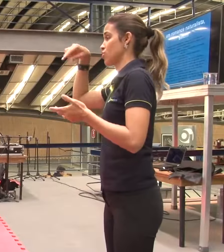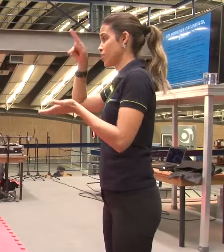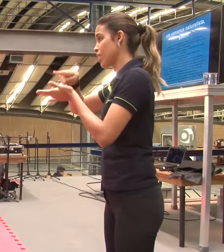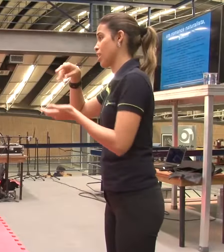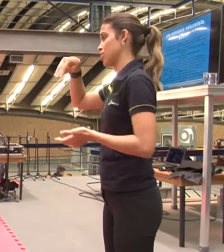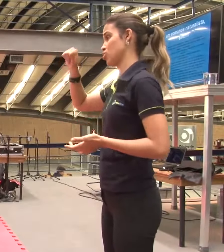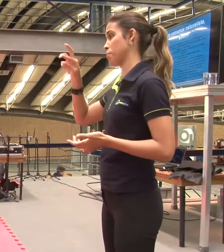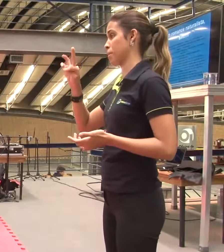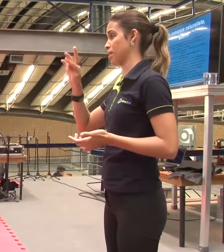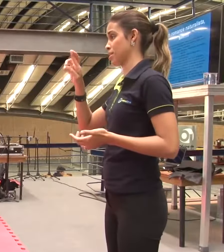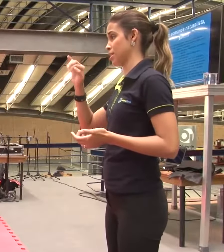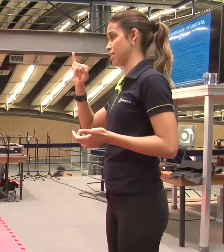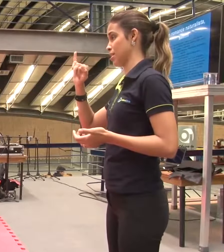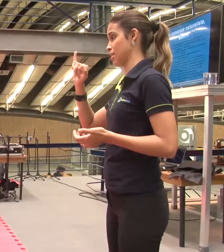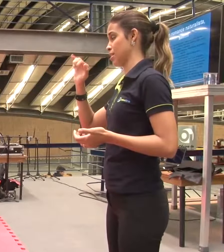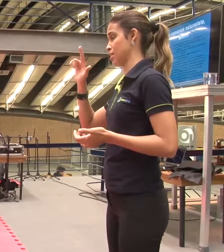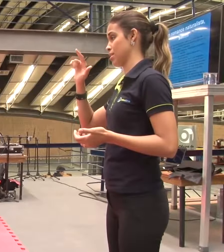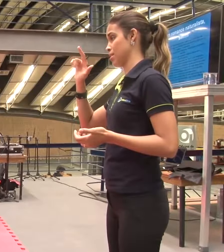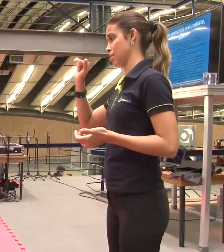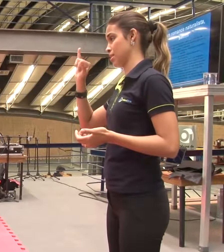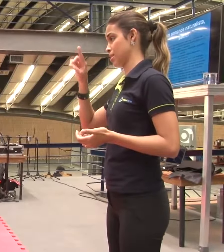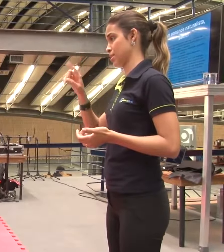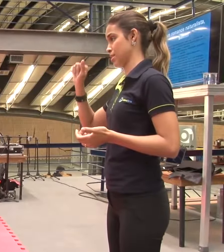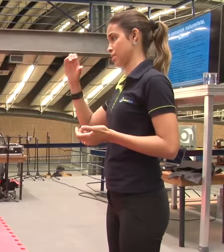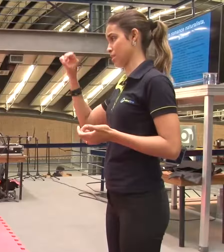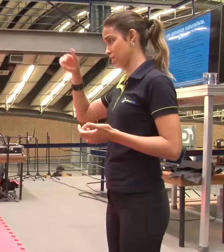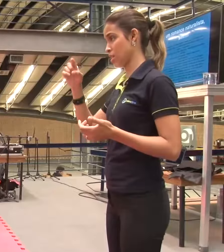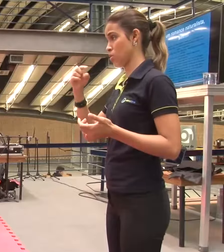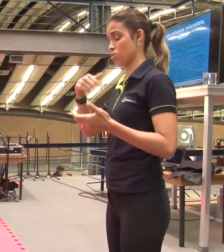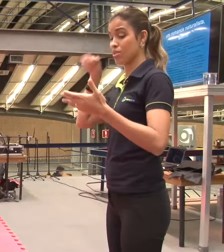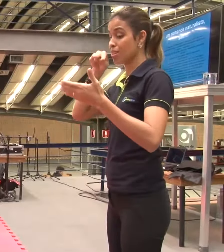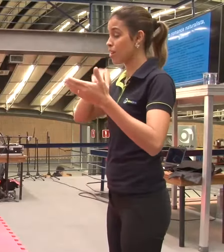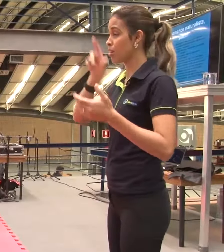Está se trabalhando ali com personagens tipificados.